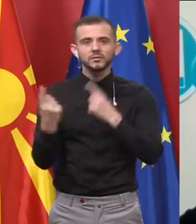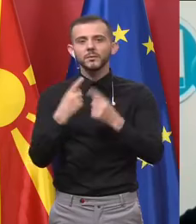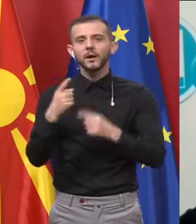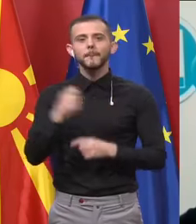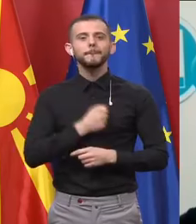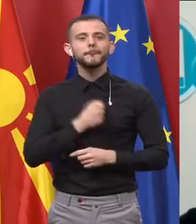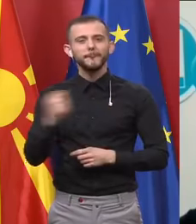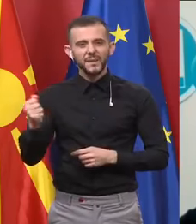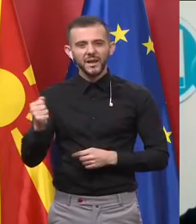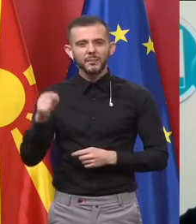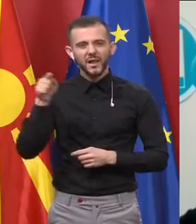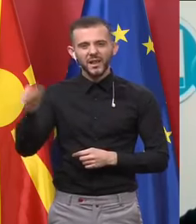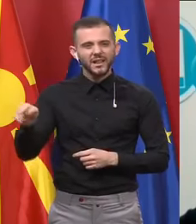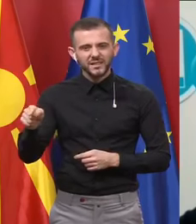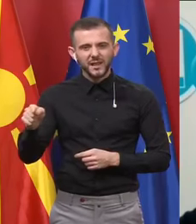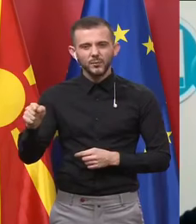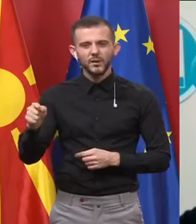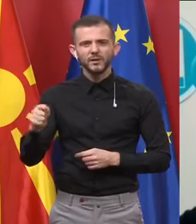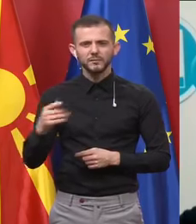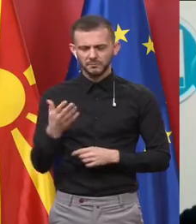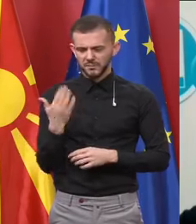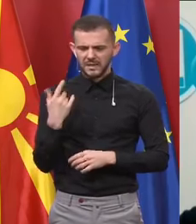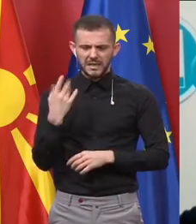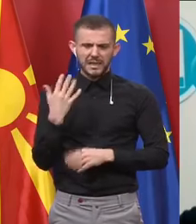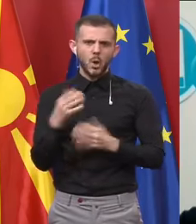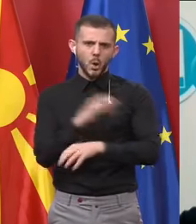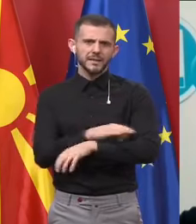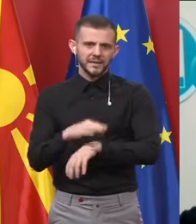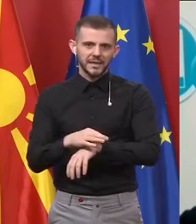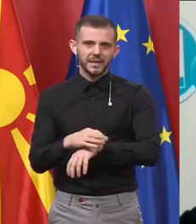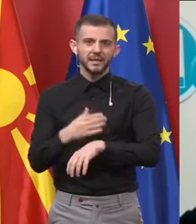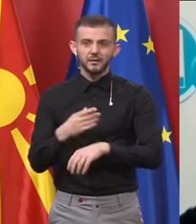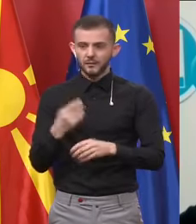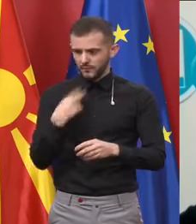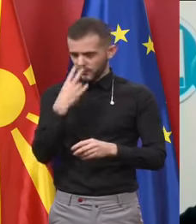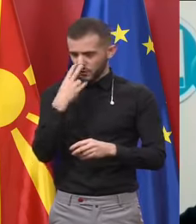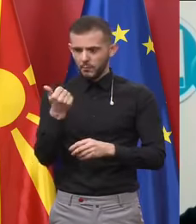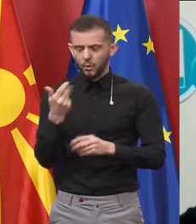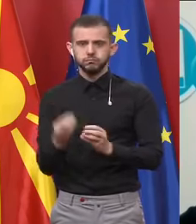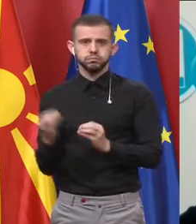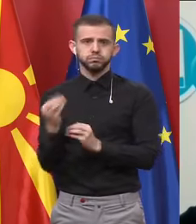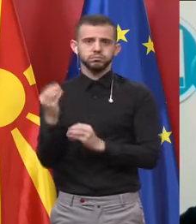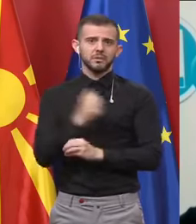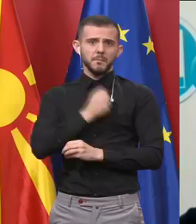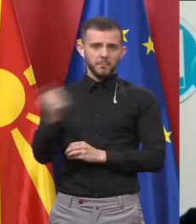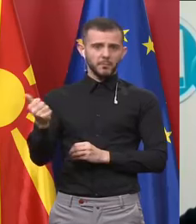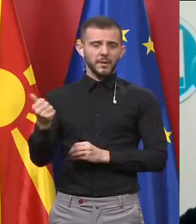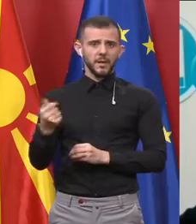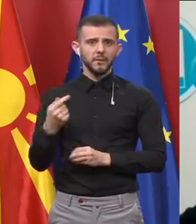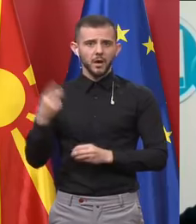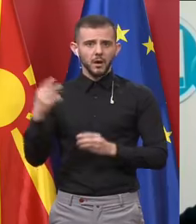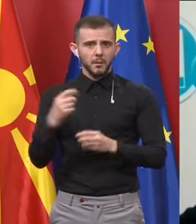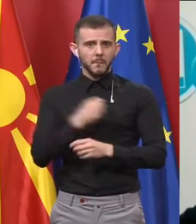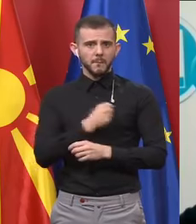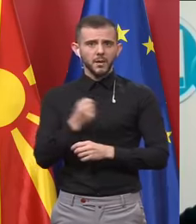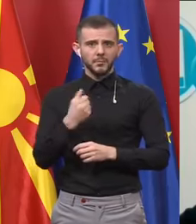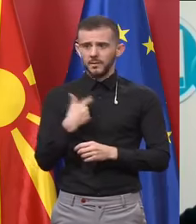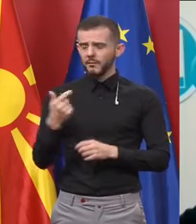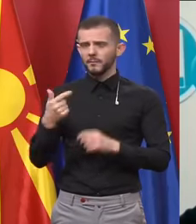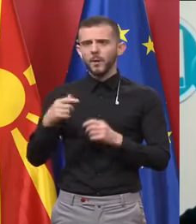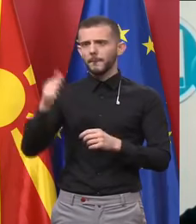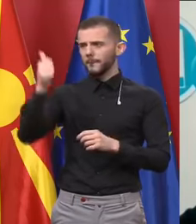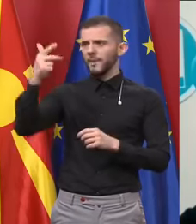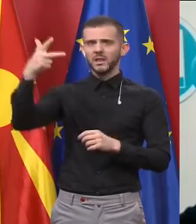Прилеп. Таму неколку денови поред сериозно расте бројката. Веќе Прилеп е трети град по број